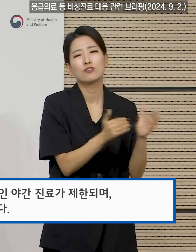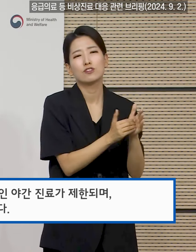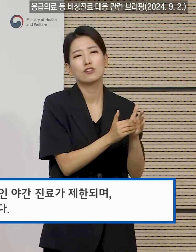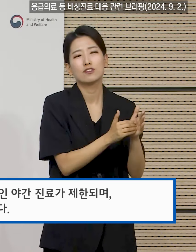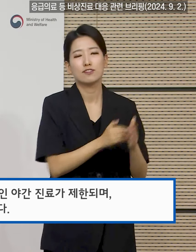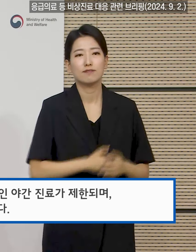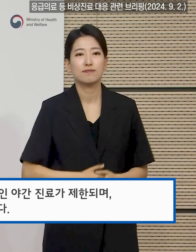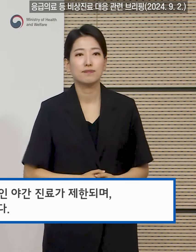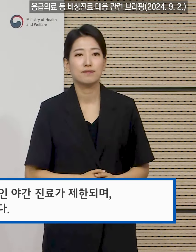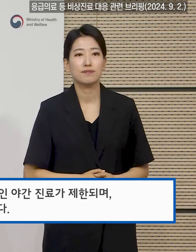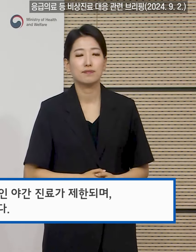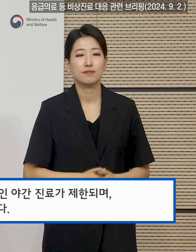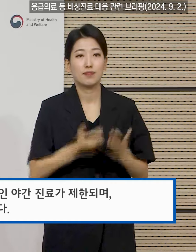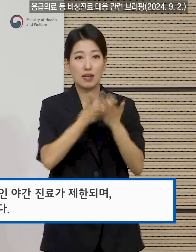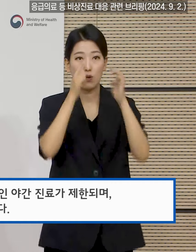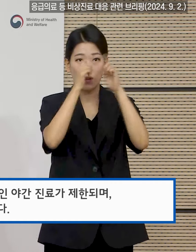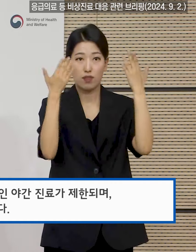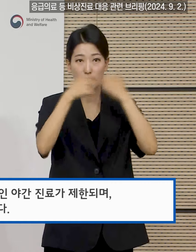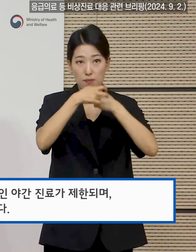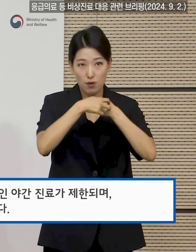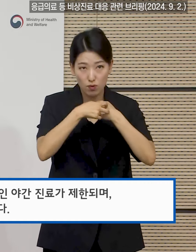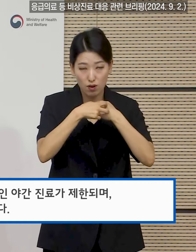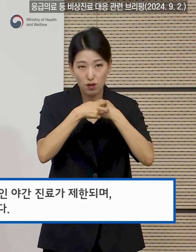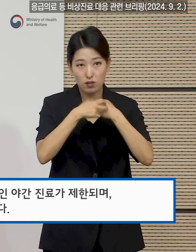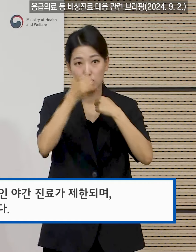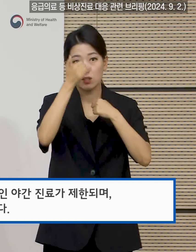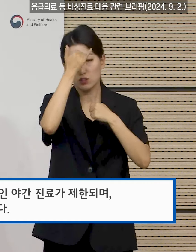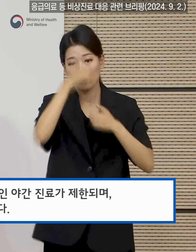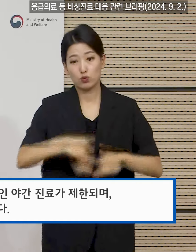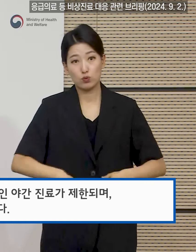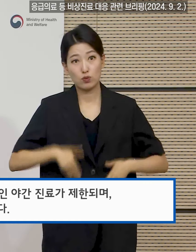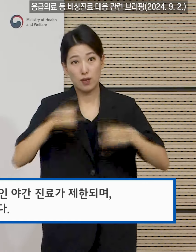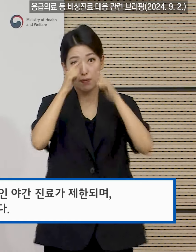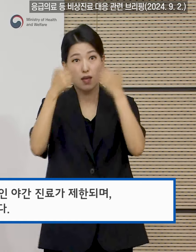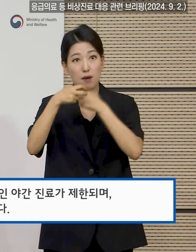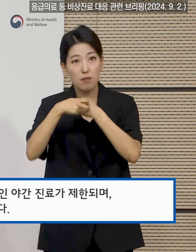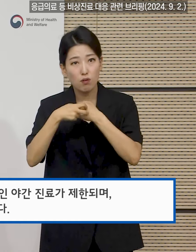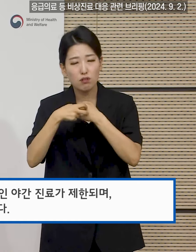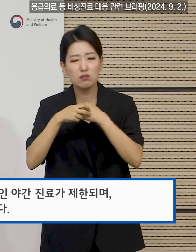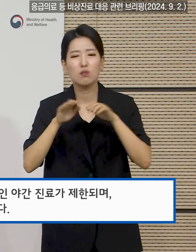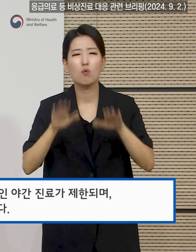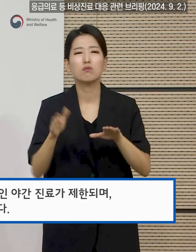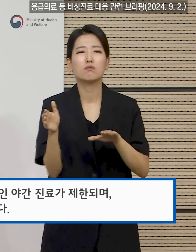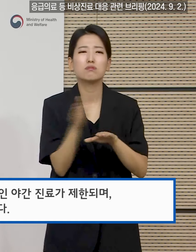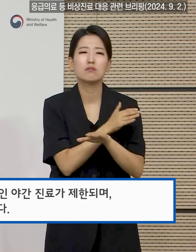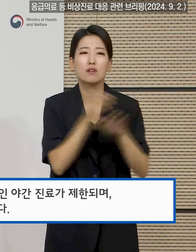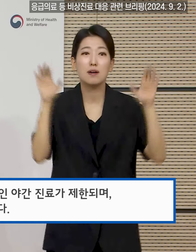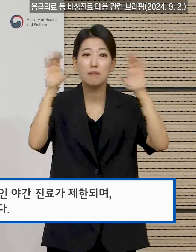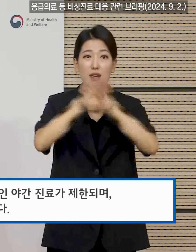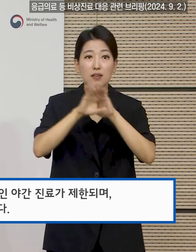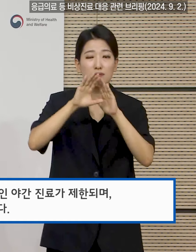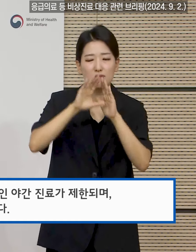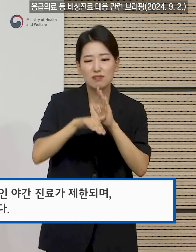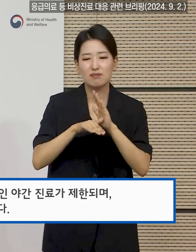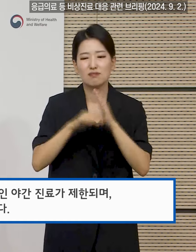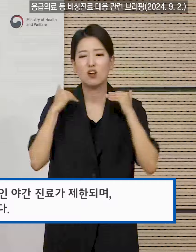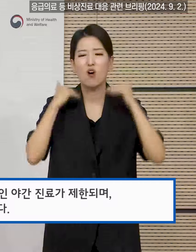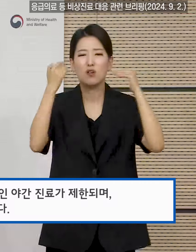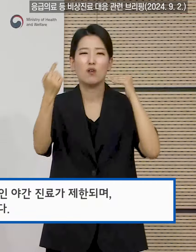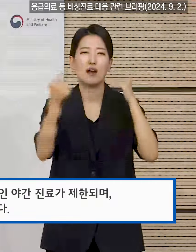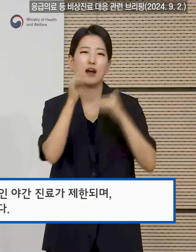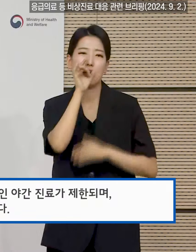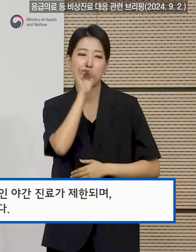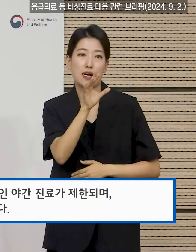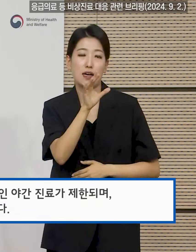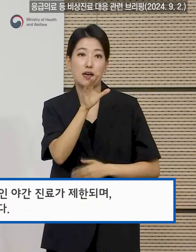강원대병원과 세종 충남대병원은 오늘부터 성인 야간 진료가 제한되며 다만 추석 연휴 기간에는